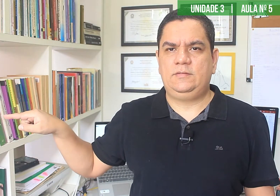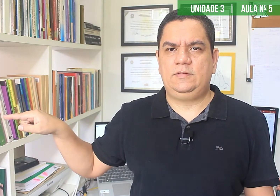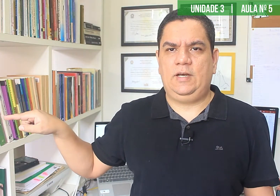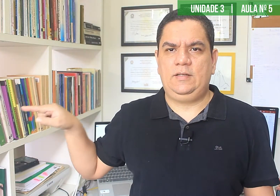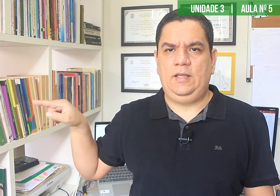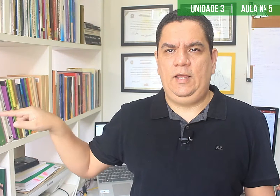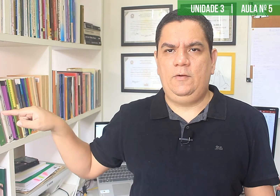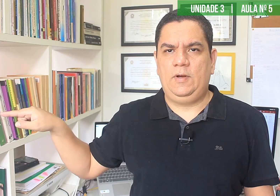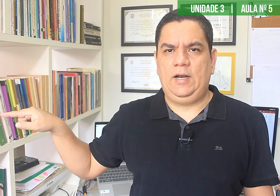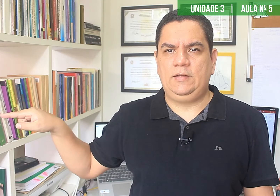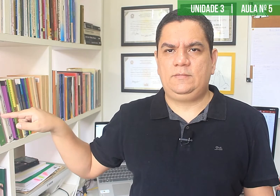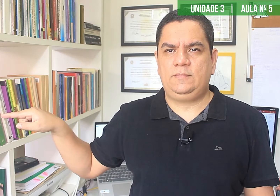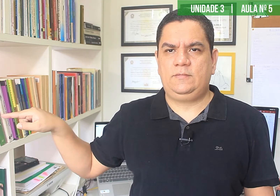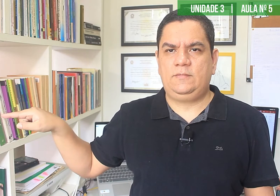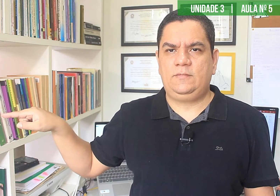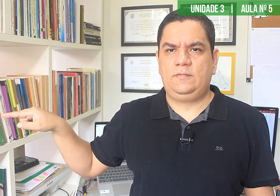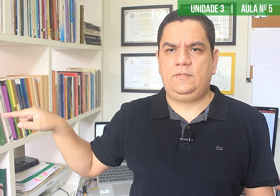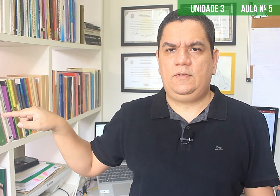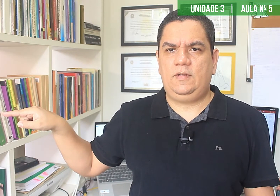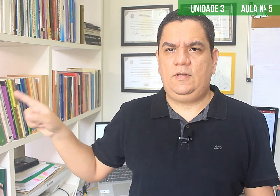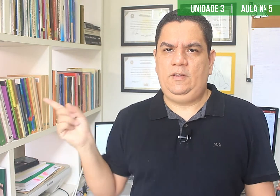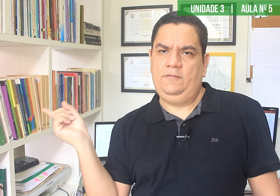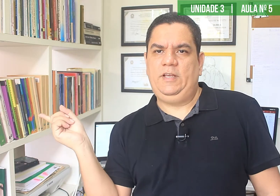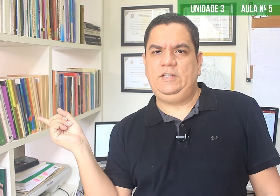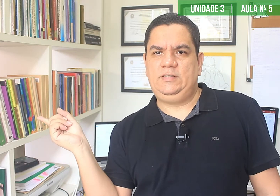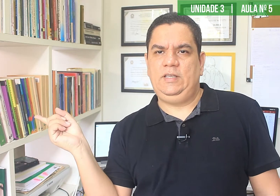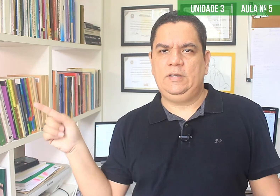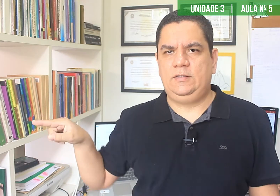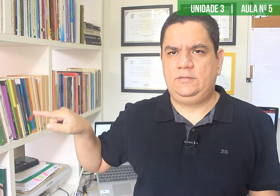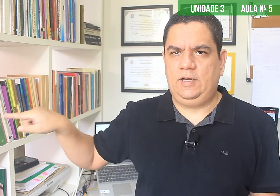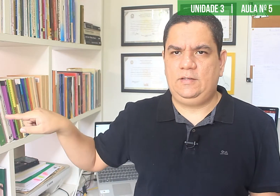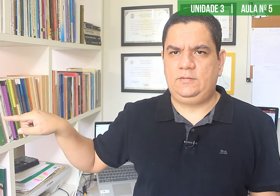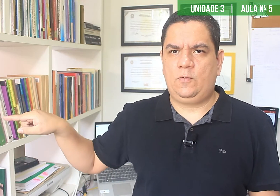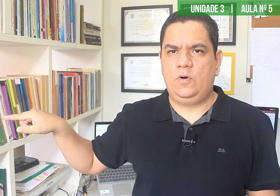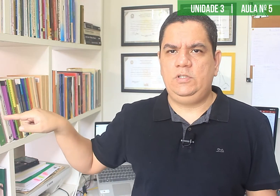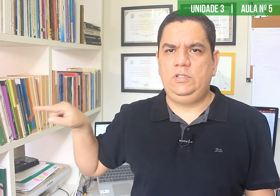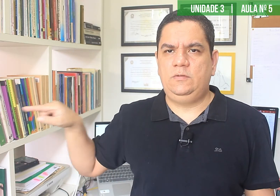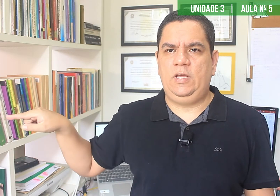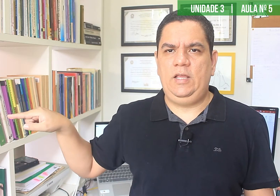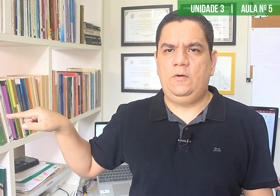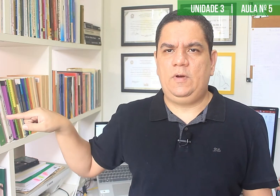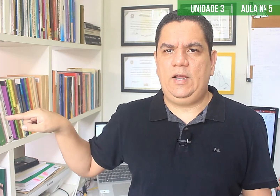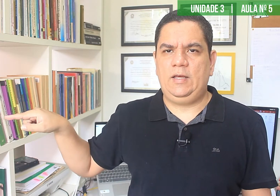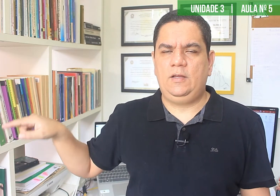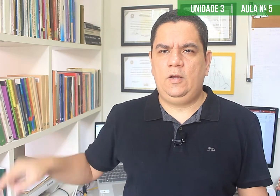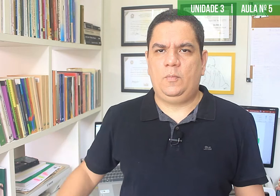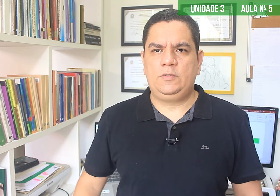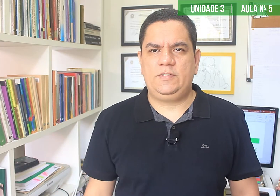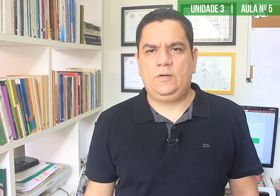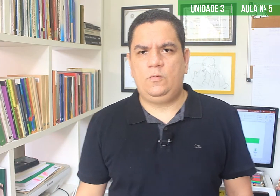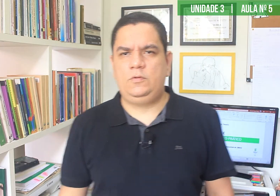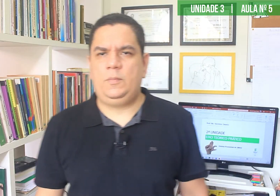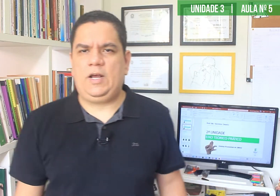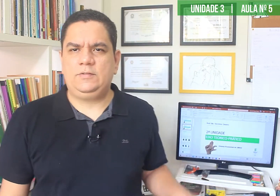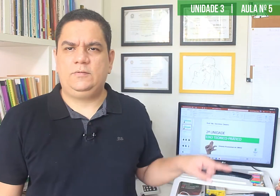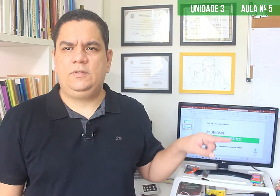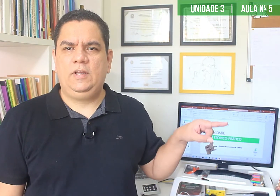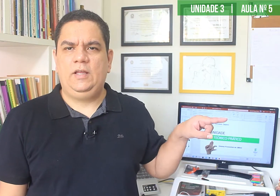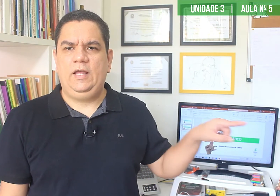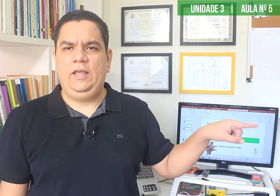tá? Ele ou ela, em vez de assim, tá? Então, corrigindo, ele ou ela, posso fazer com outro braço, ele